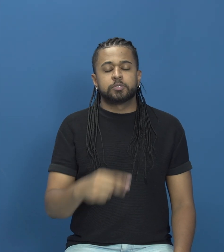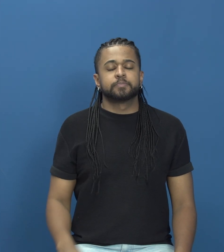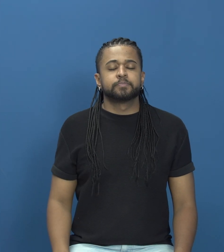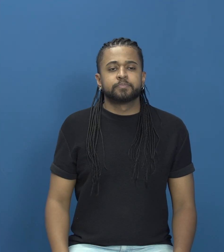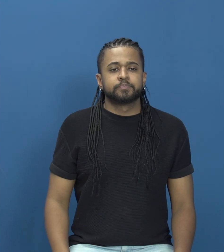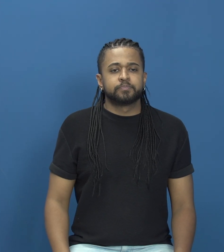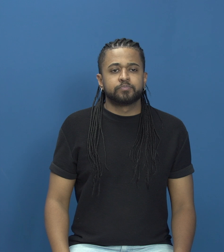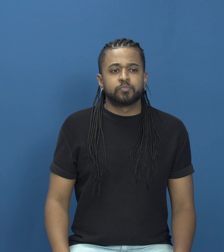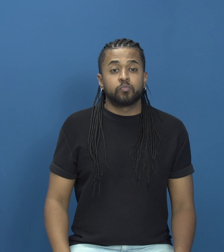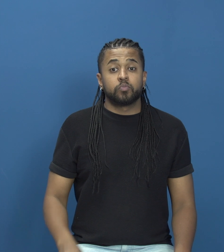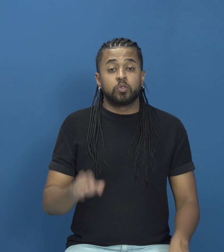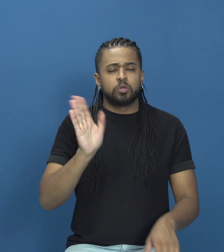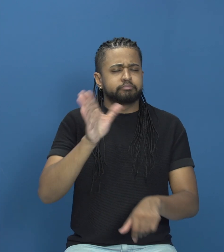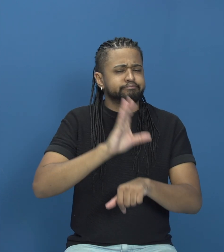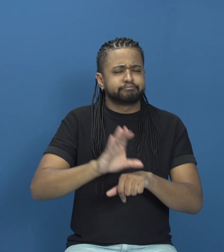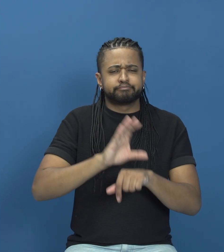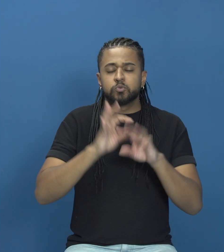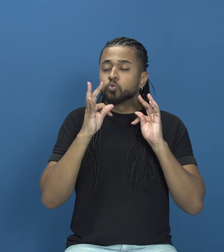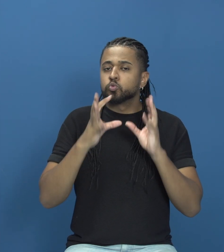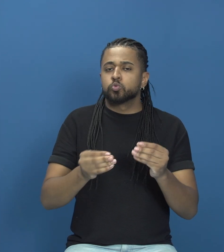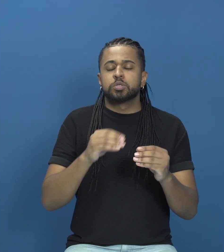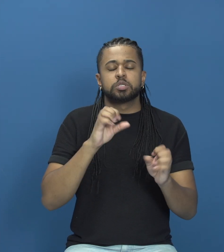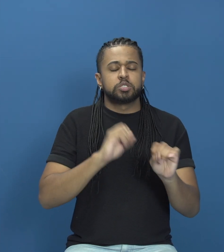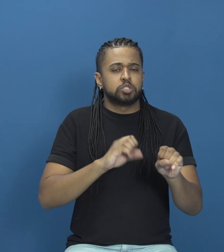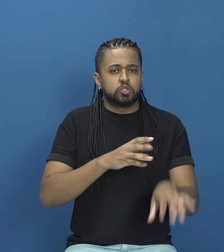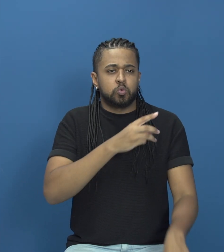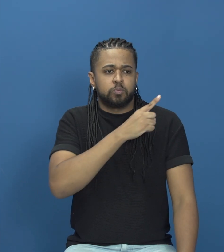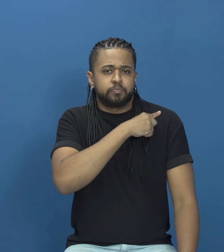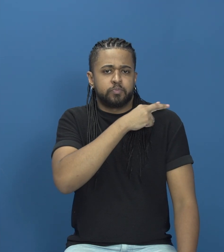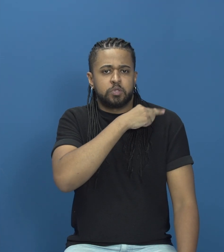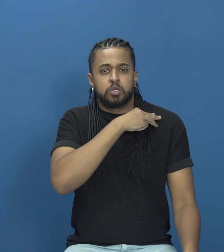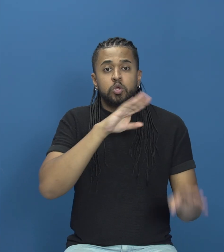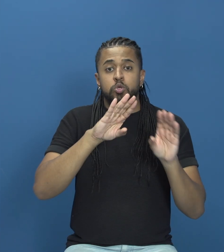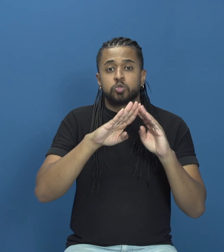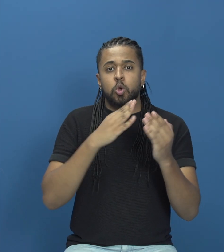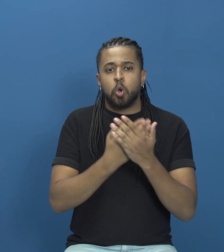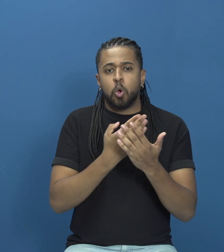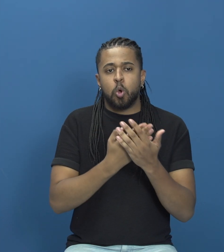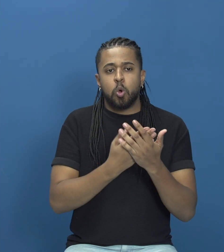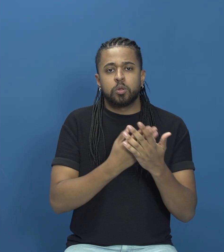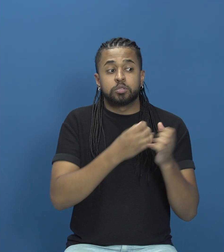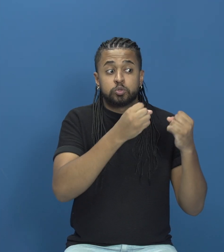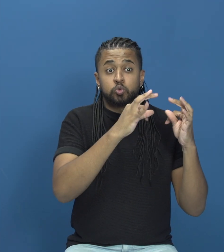5.3.2 tenham cursado integralmente o ensino médio em escolas comunitárias que atuam no âmbito da educação